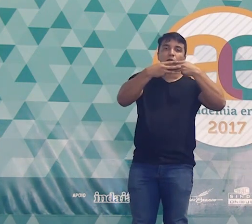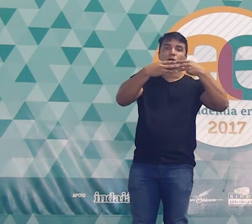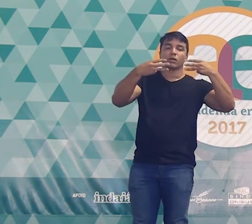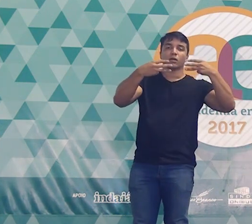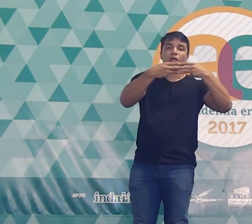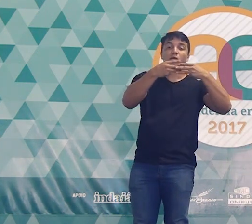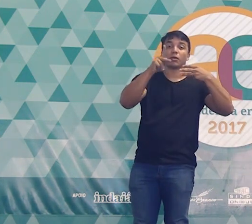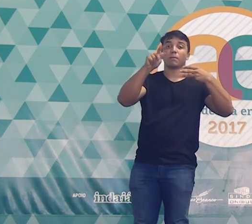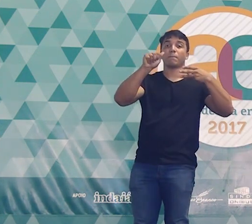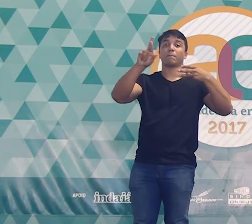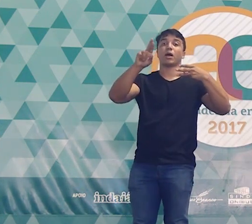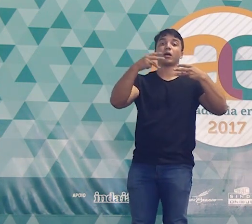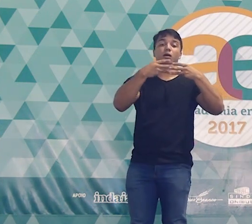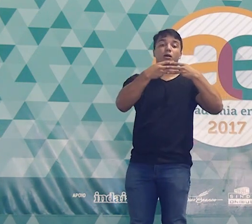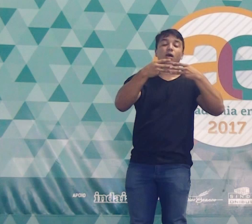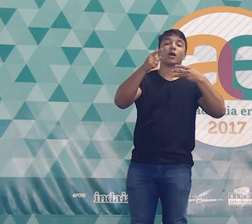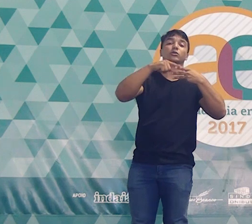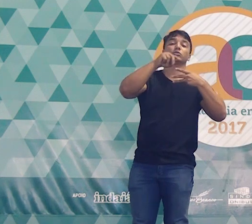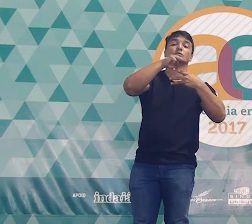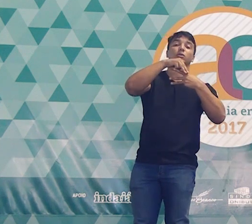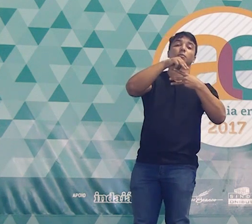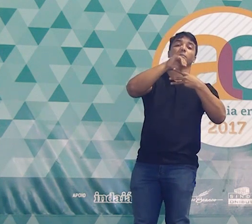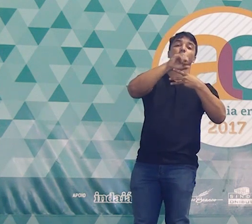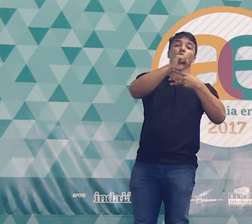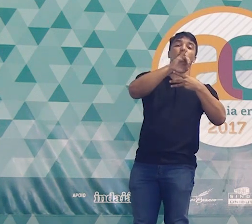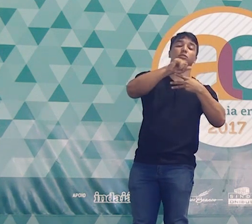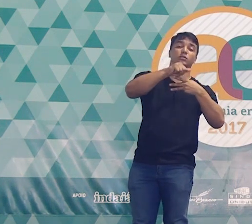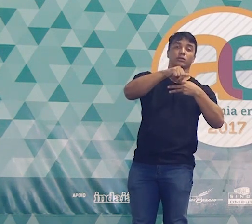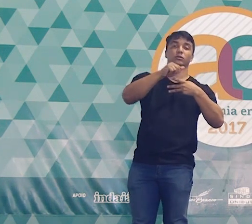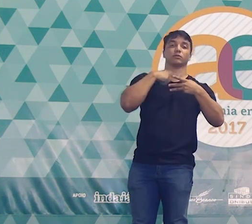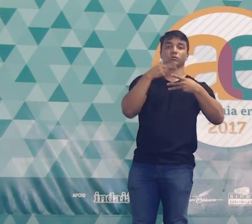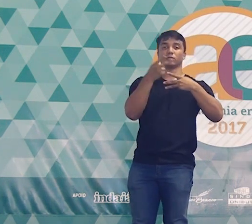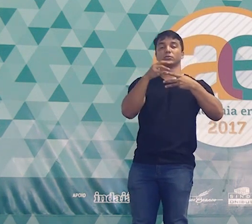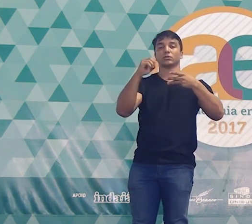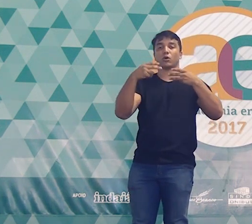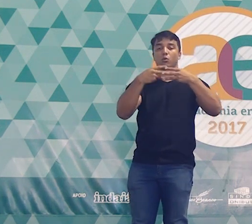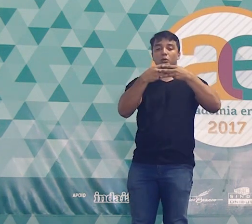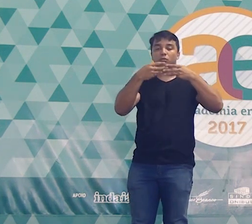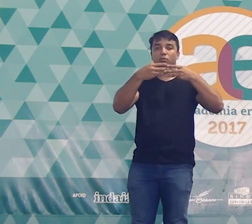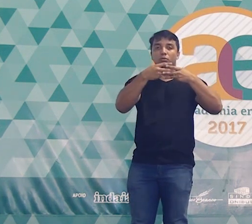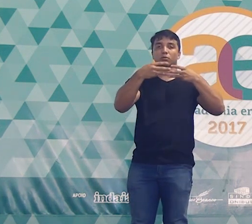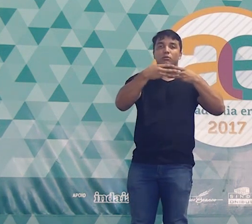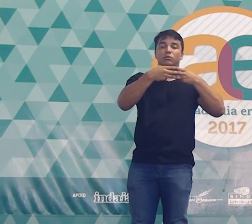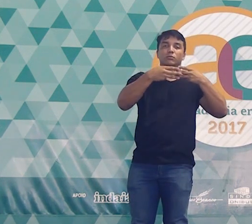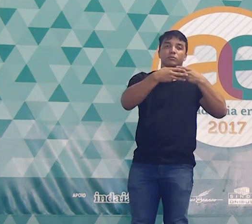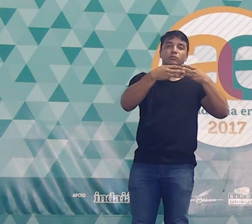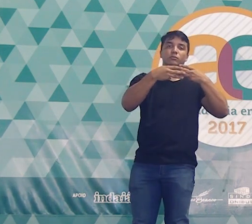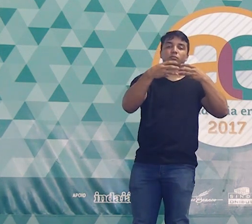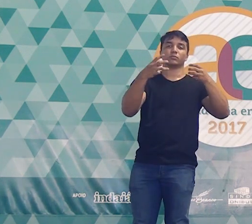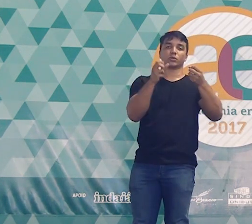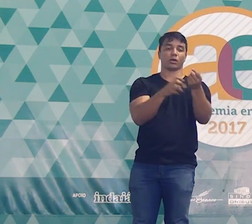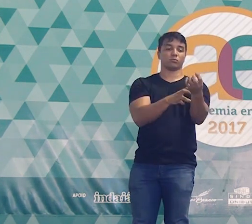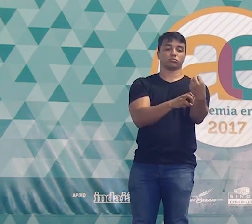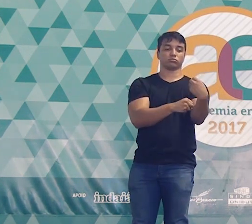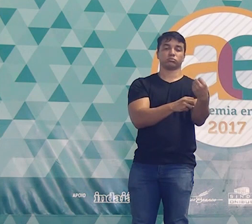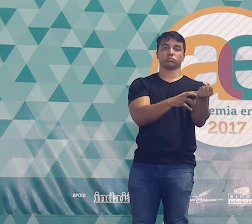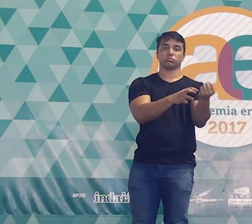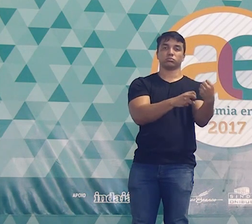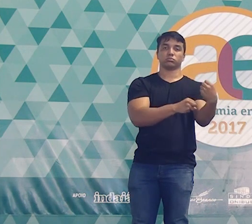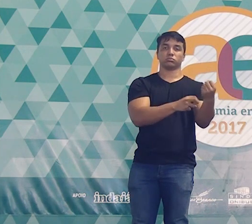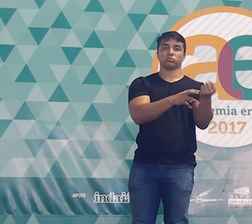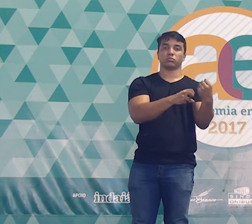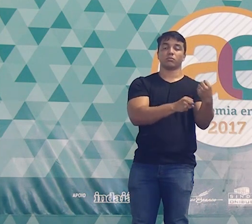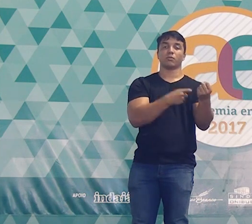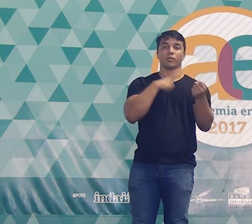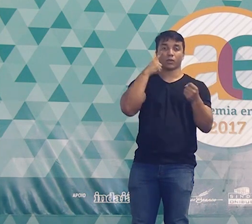um par chamado actina, miosina no sarcômero, que permite a contração muscular. Então a